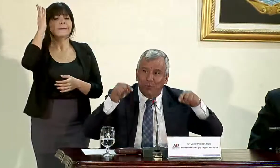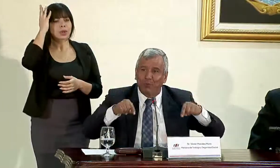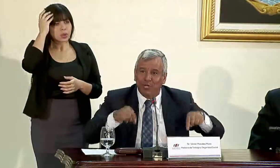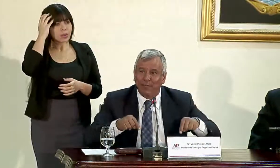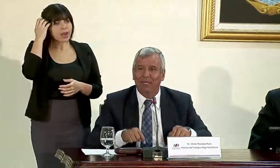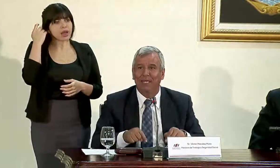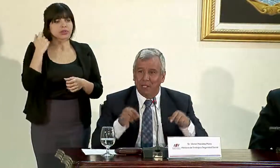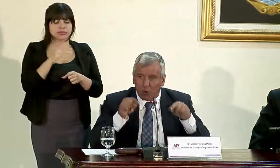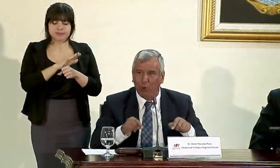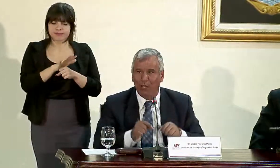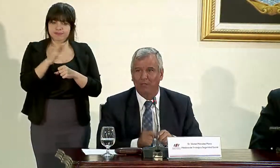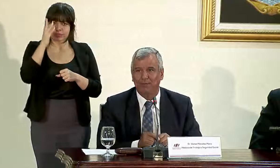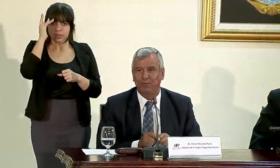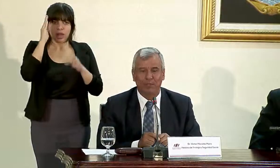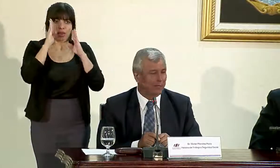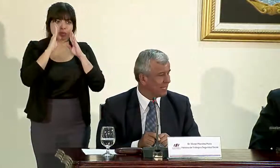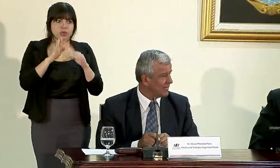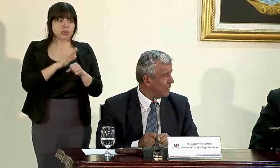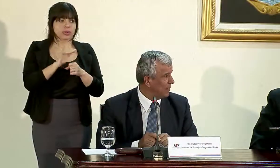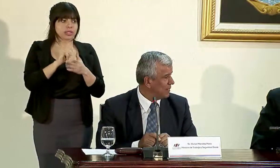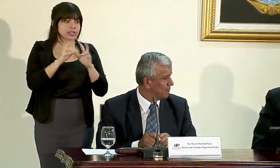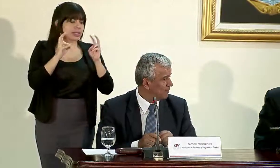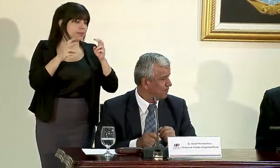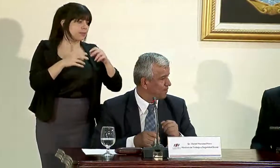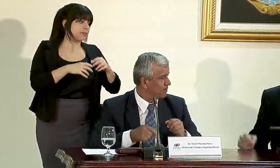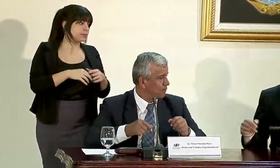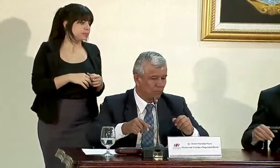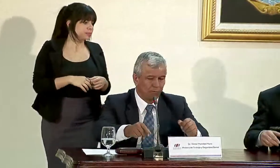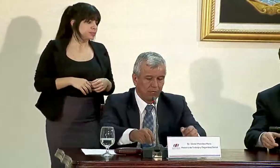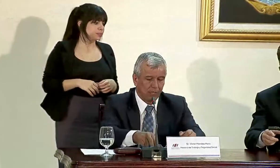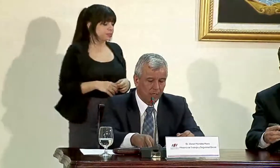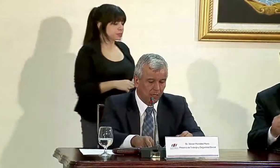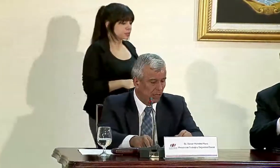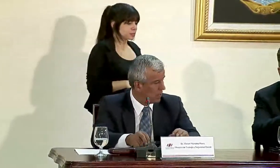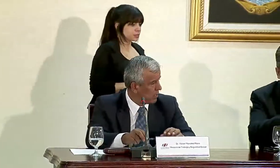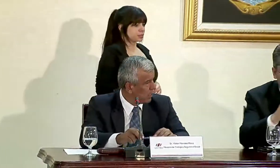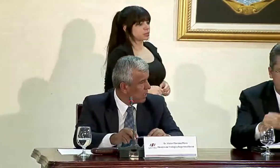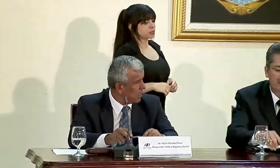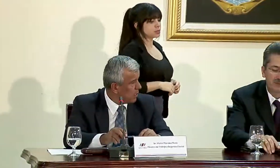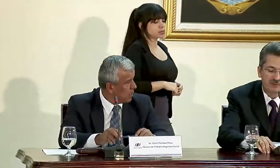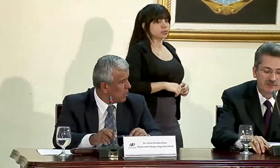preocupados absolutamente y ocupados absolutamente en ese tema. Don Wilmer Ramos.